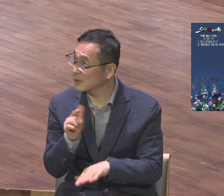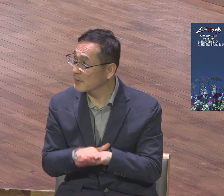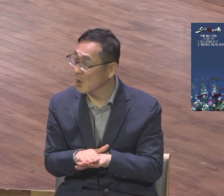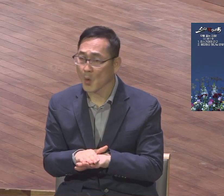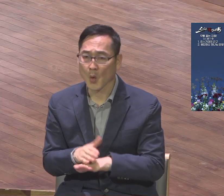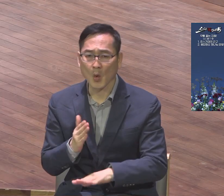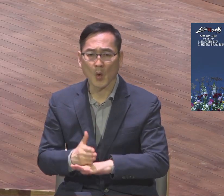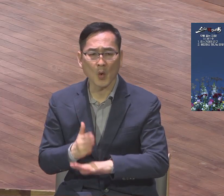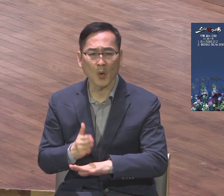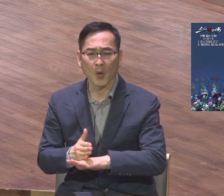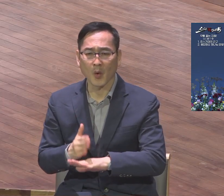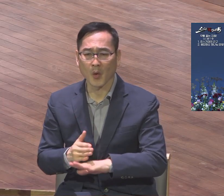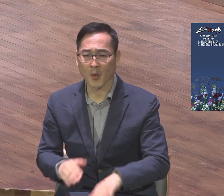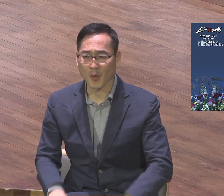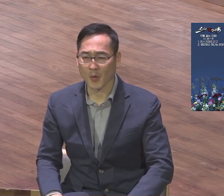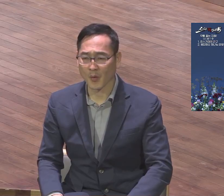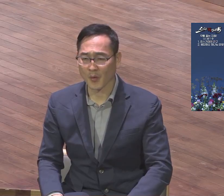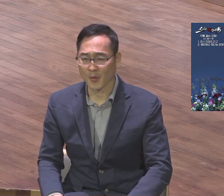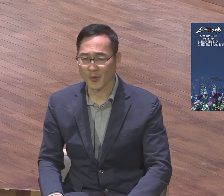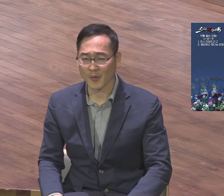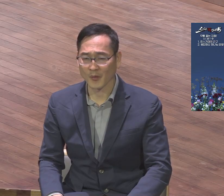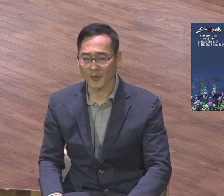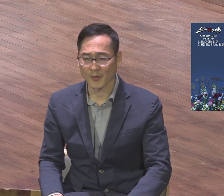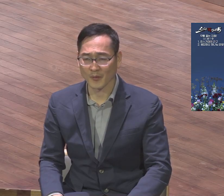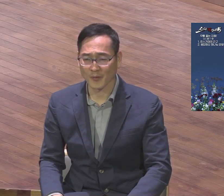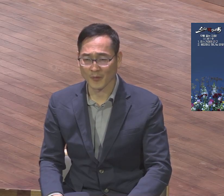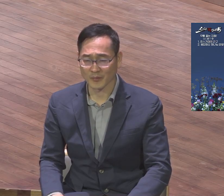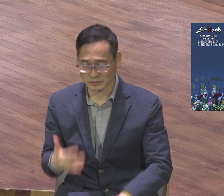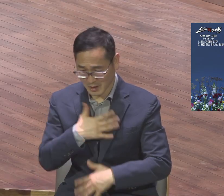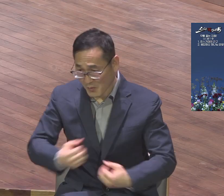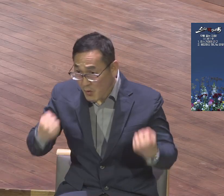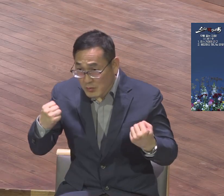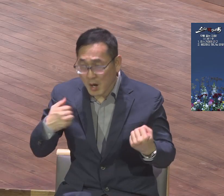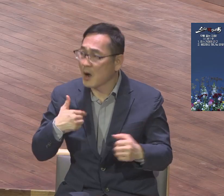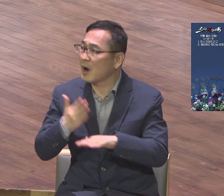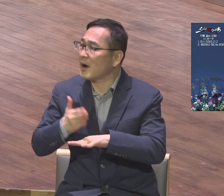감사하고 시마다 감사하고 때마다 감사하고.